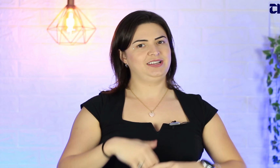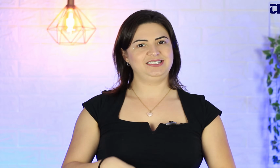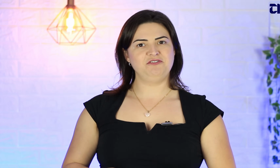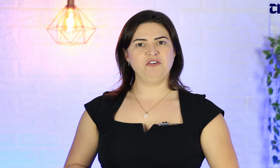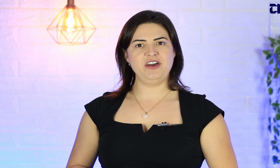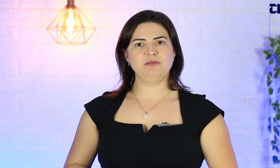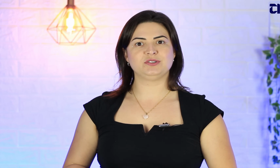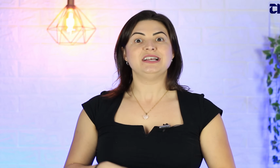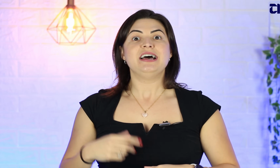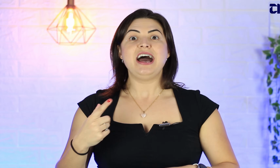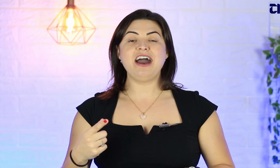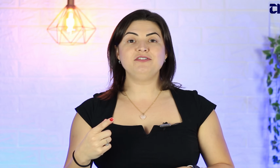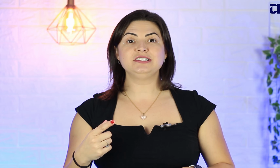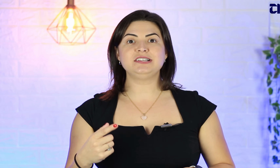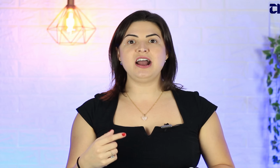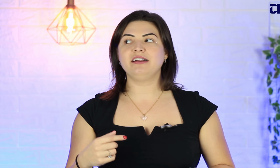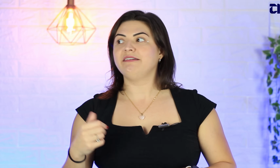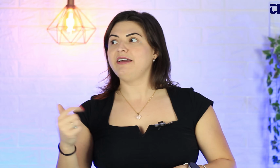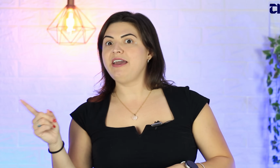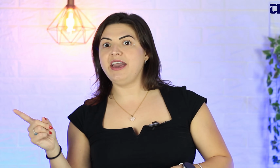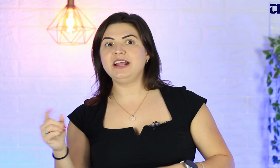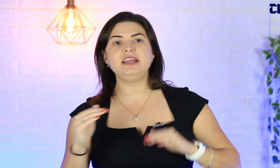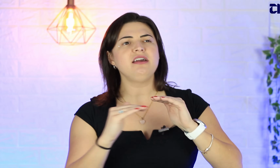Desenvolvemos. Avançar. Ele.